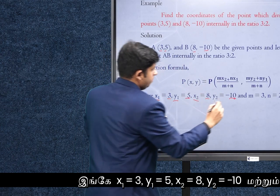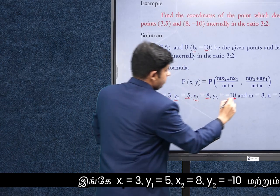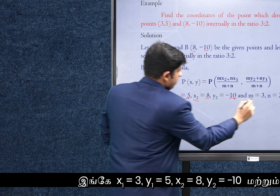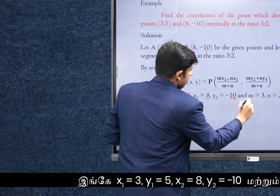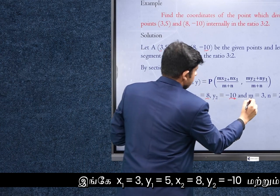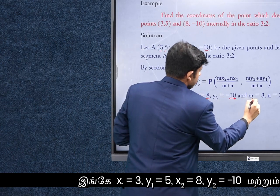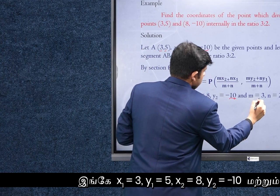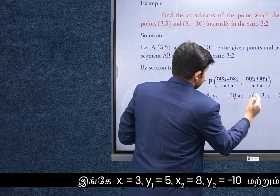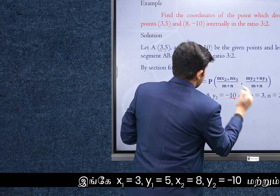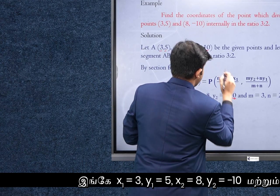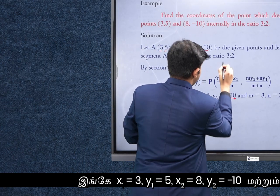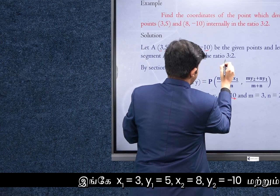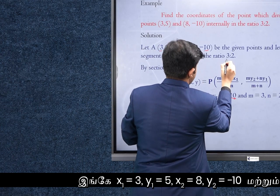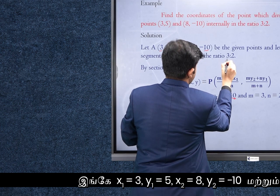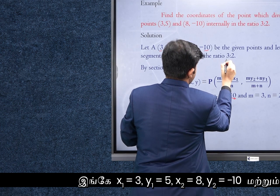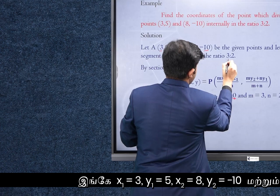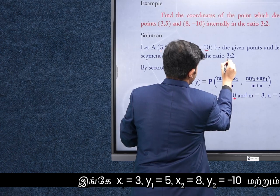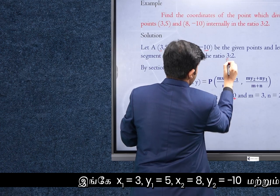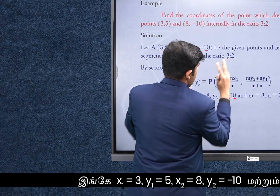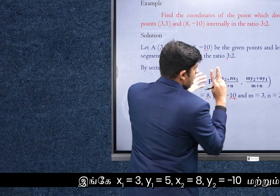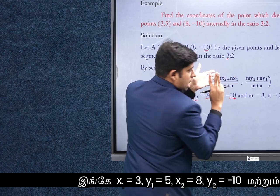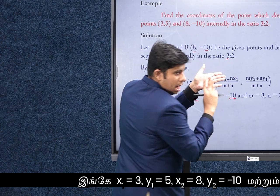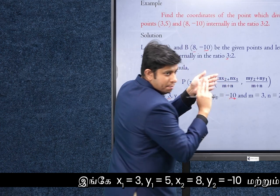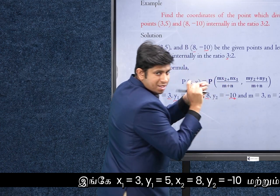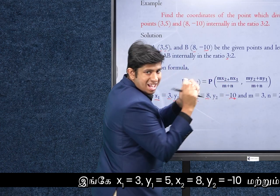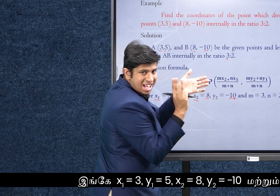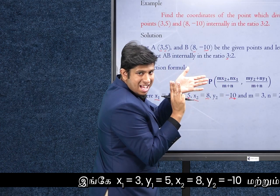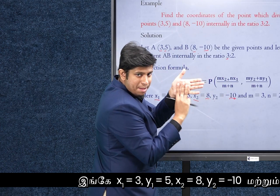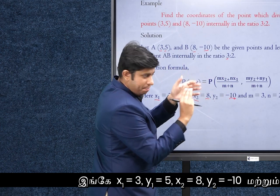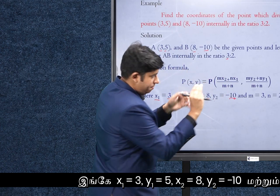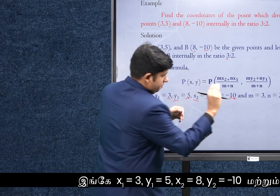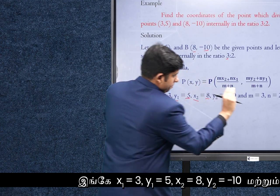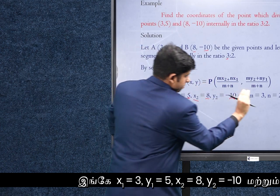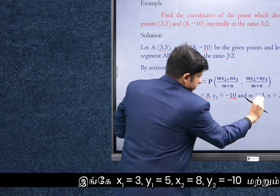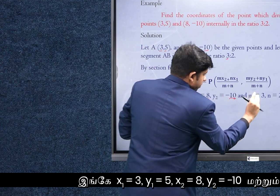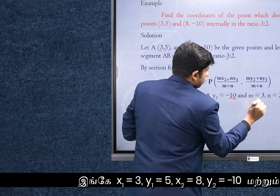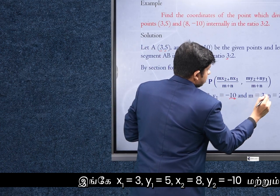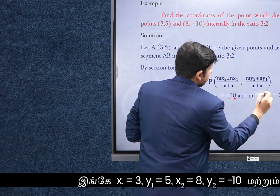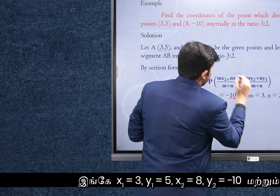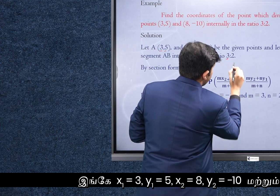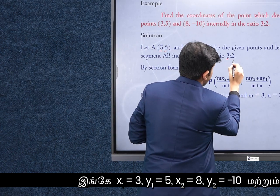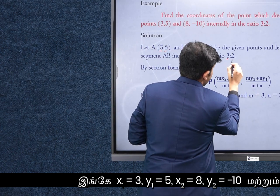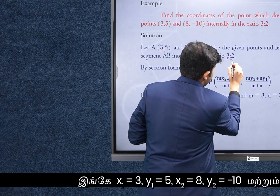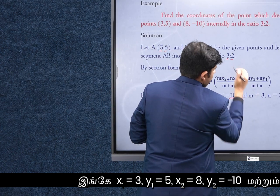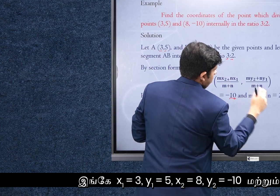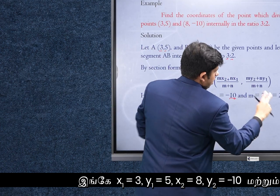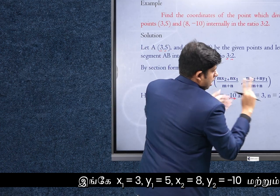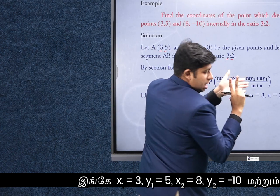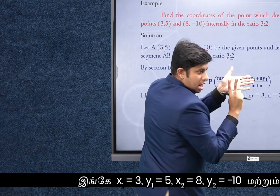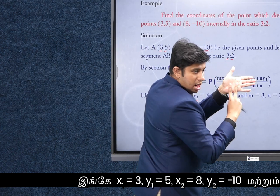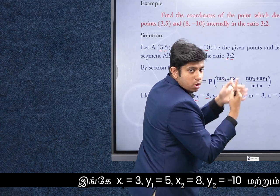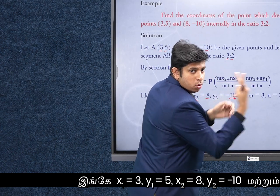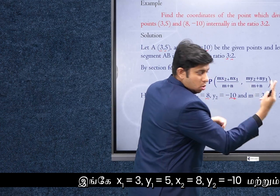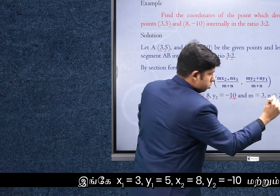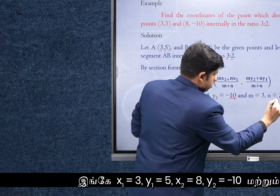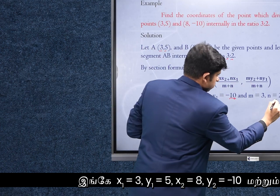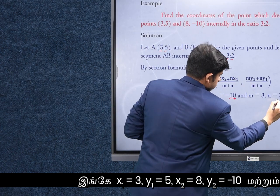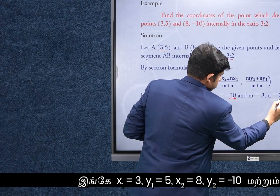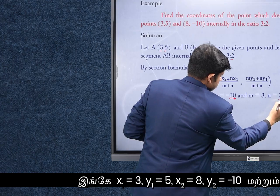கீழ் இலக்க 1 ஈடு 5 எக்ஸ் கீழ் இலக்க 2 ஈடு 8 ஒய் கீழ் இலக்க 2